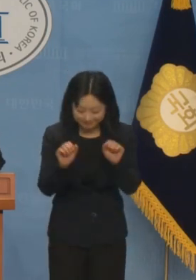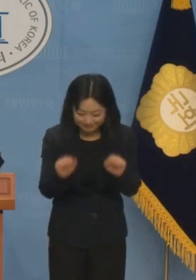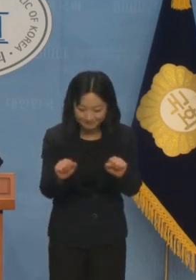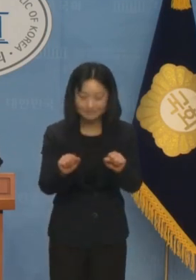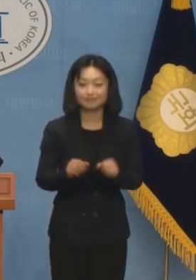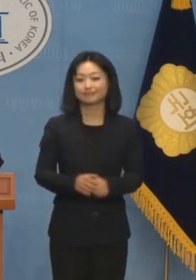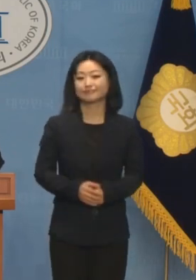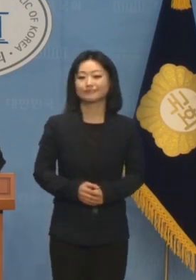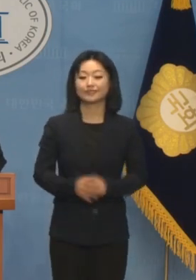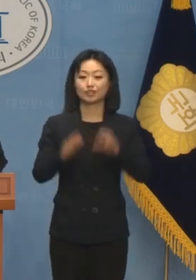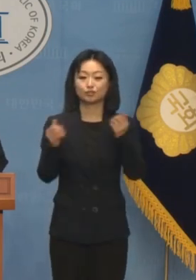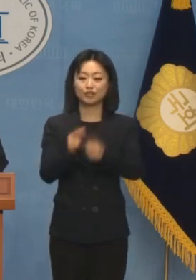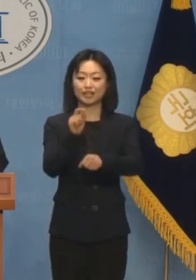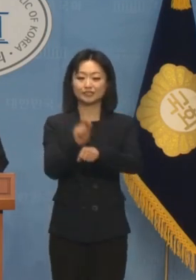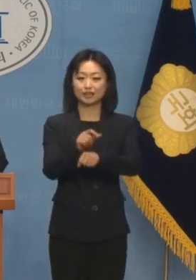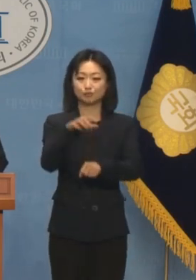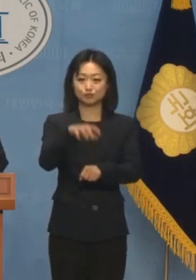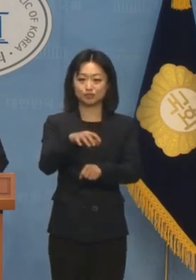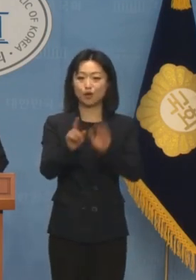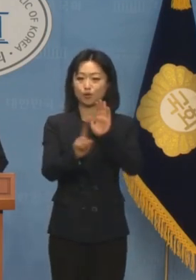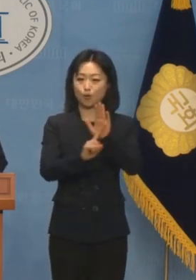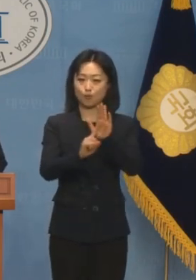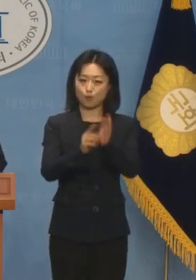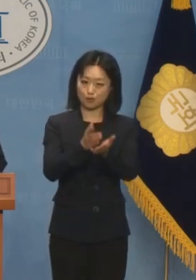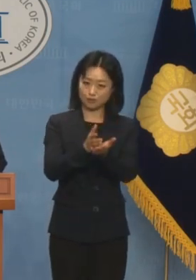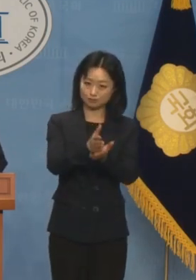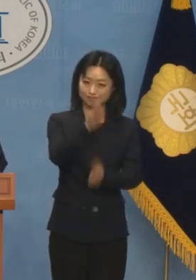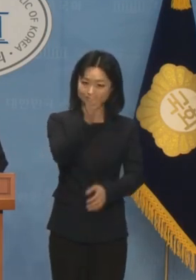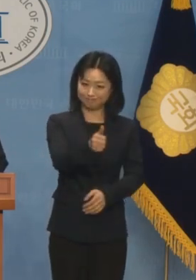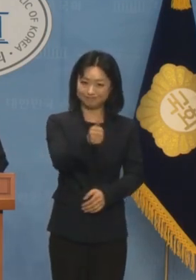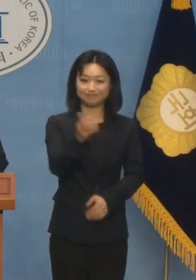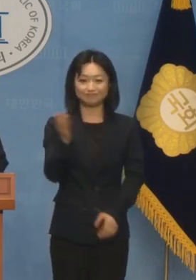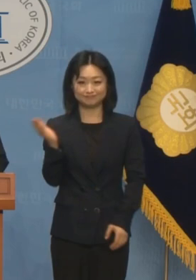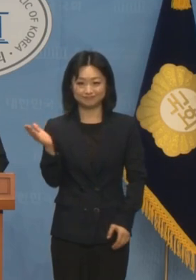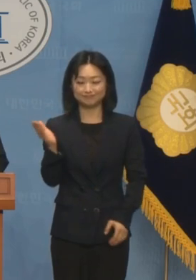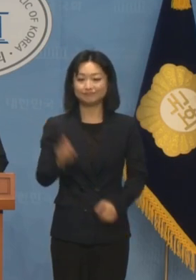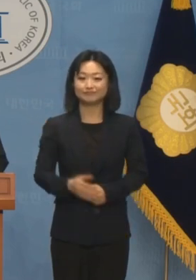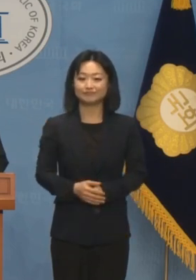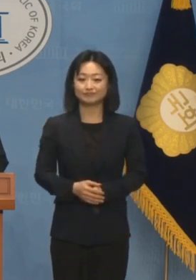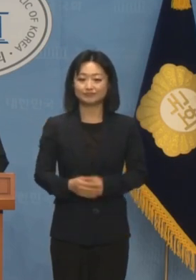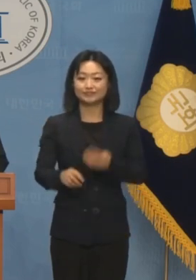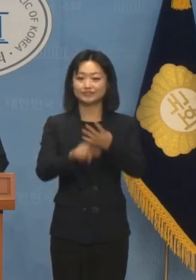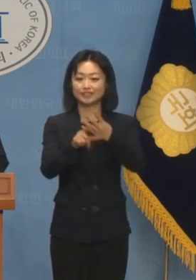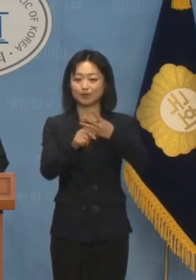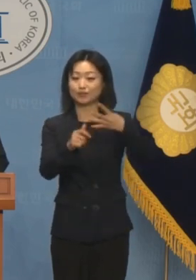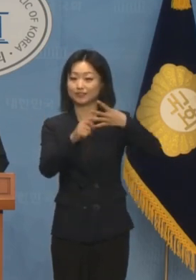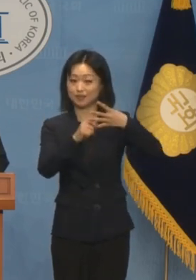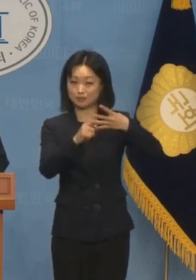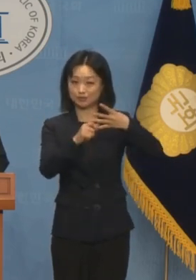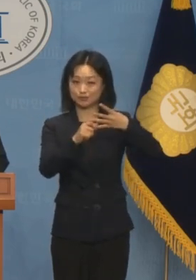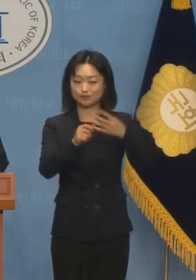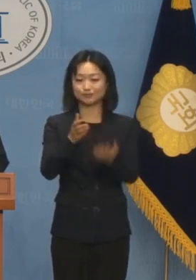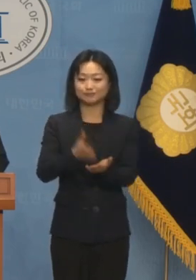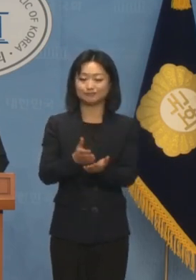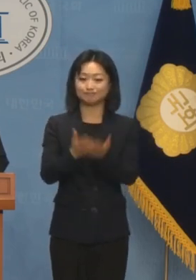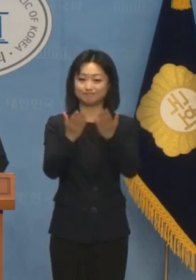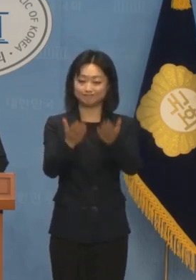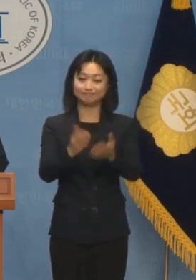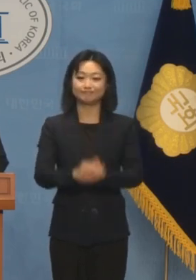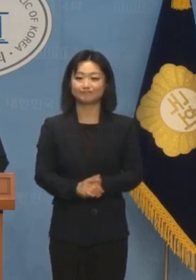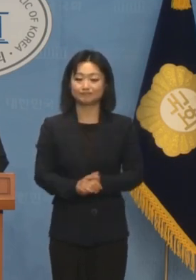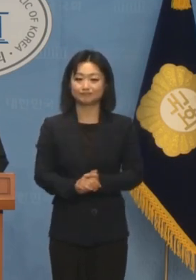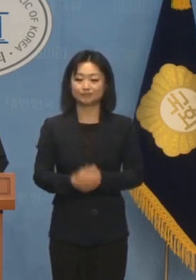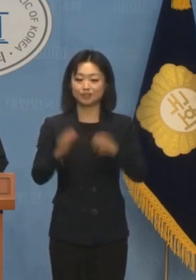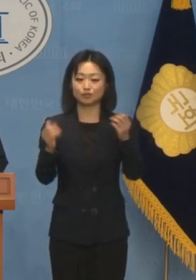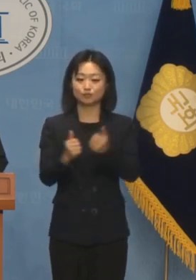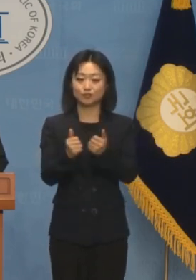안녕하십니까. 국회 사무처 공보기획관입니다. 4월 넷째 주 정례 브리핑을 시작하겠습니다. 먼저